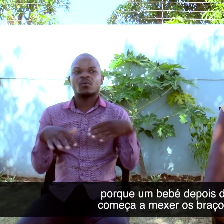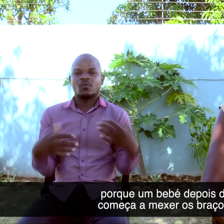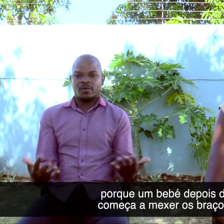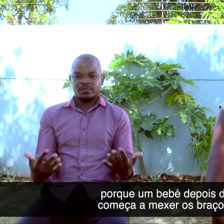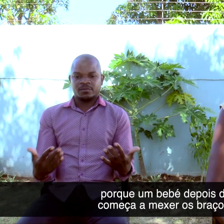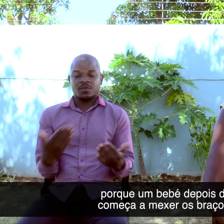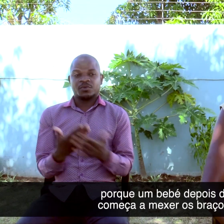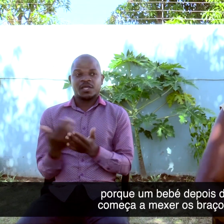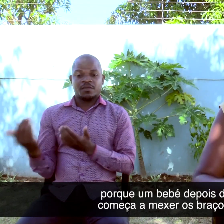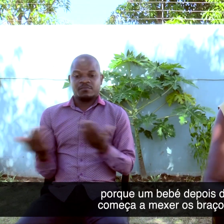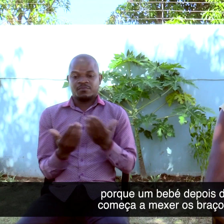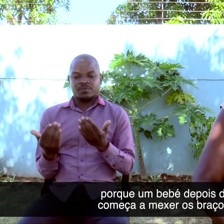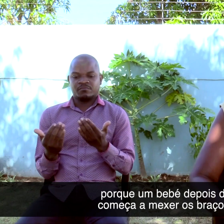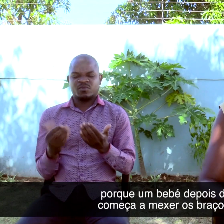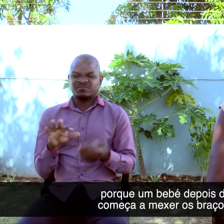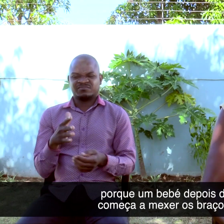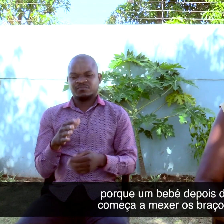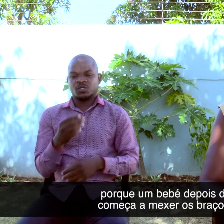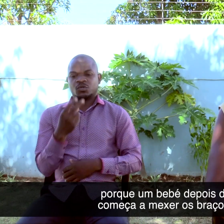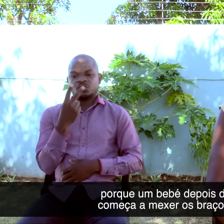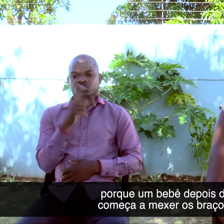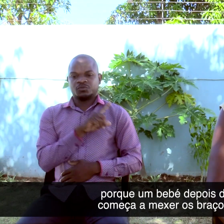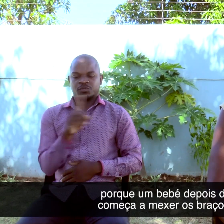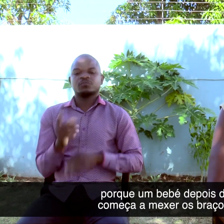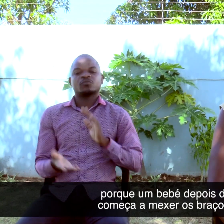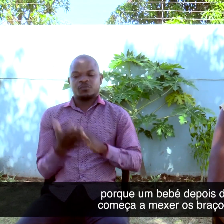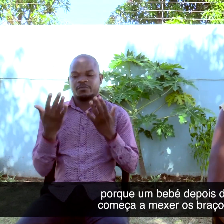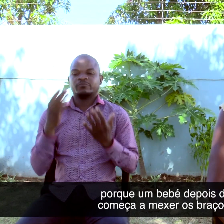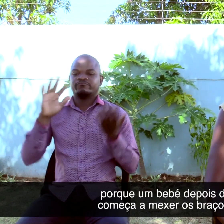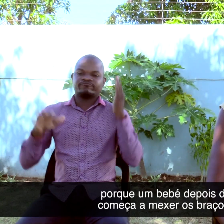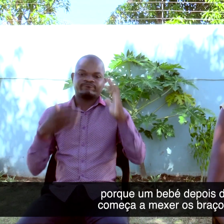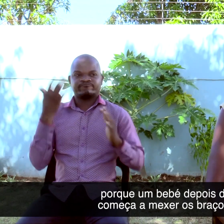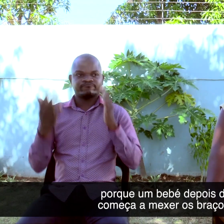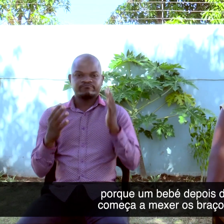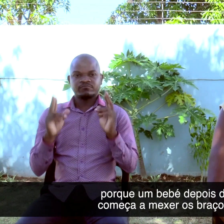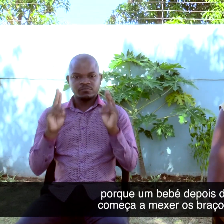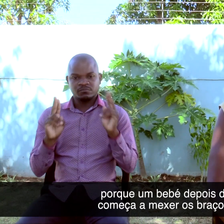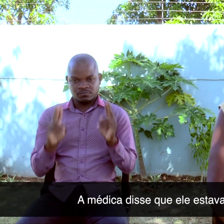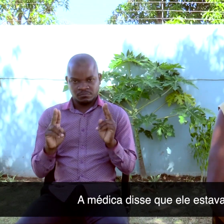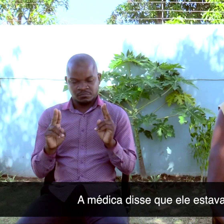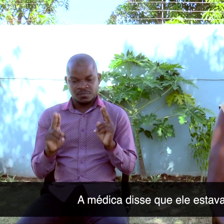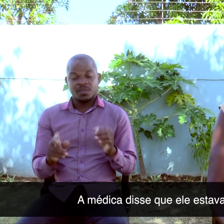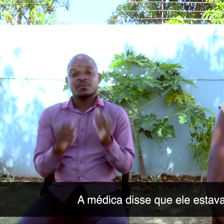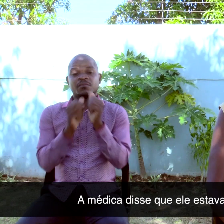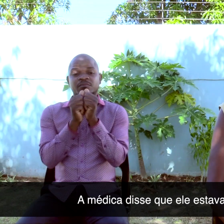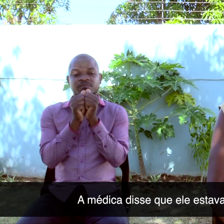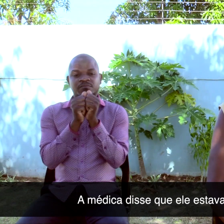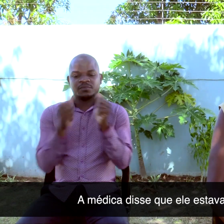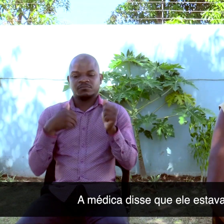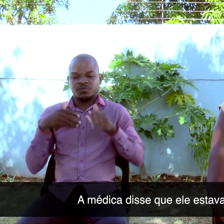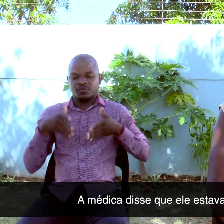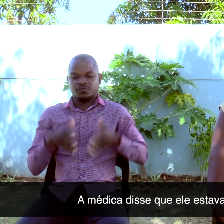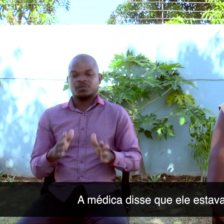completam os dois meses, às vezes, começa a mexer os braços e as pernas. Mas, ele não